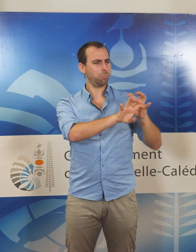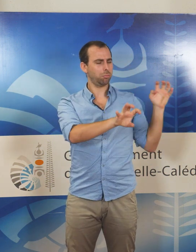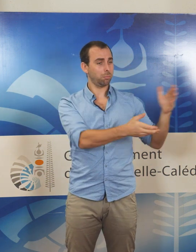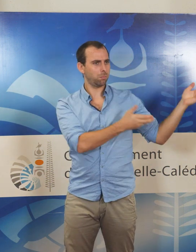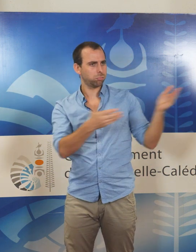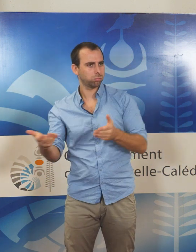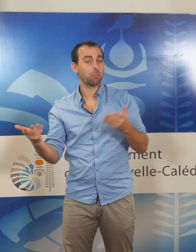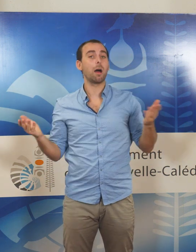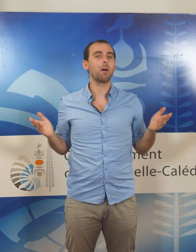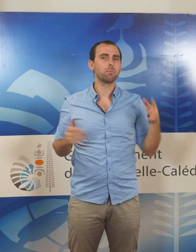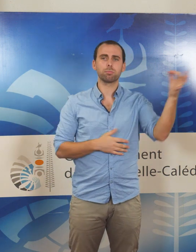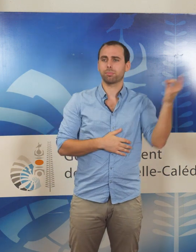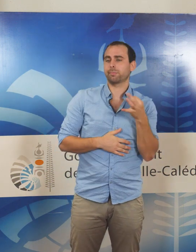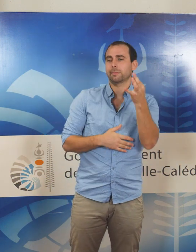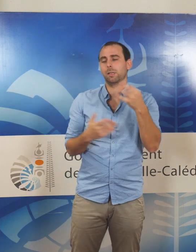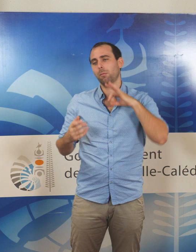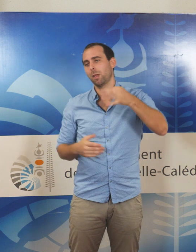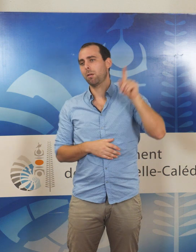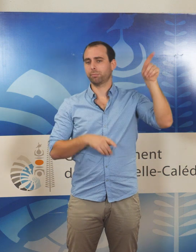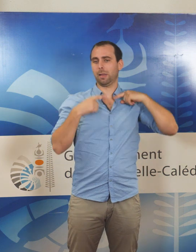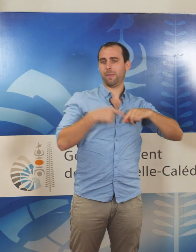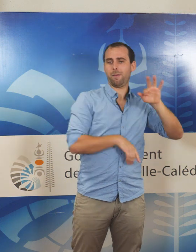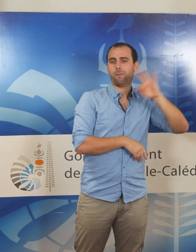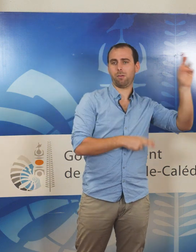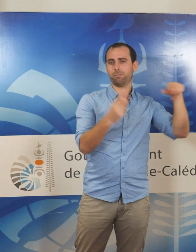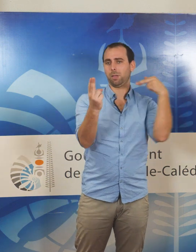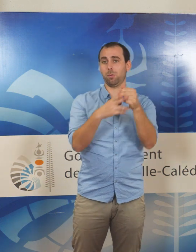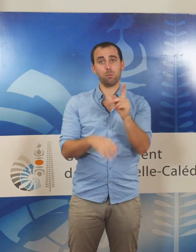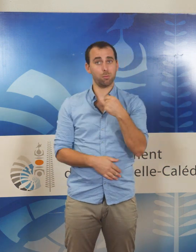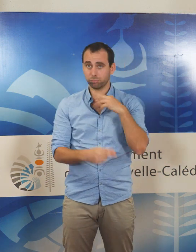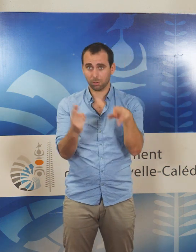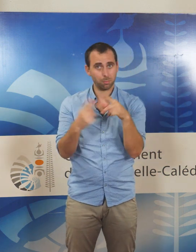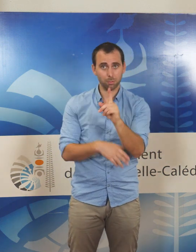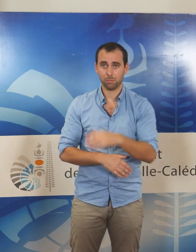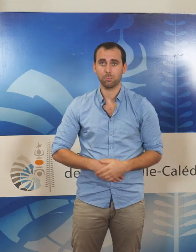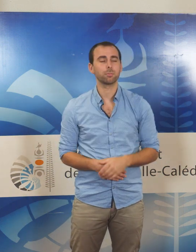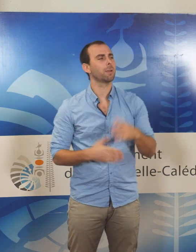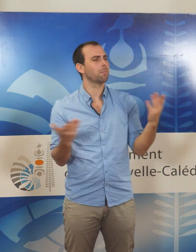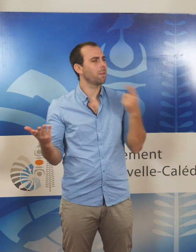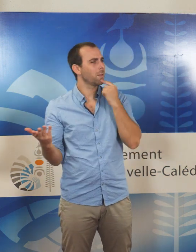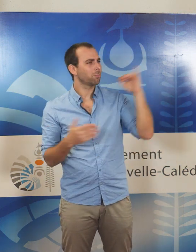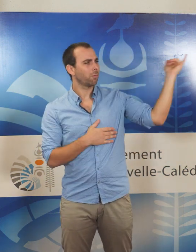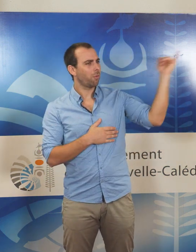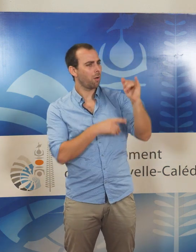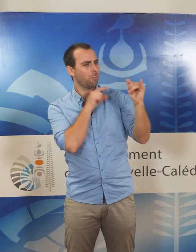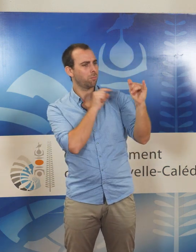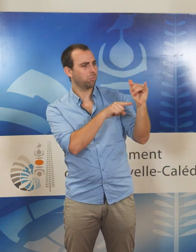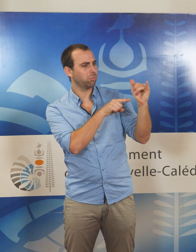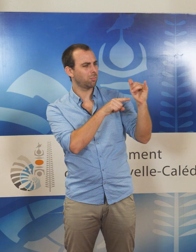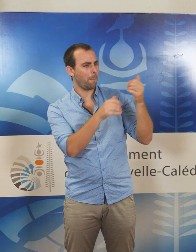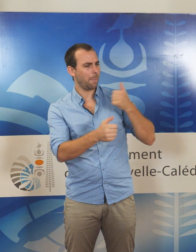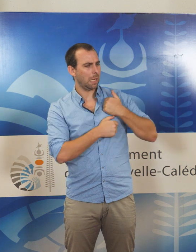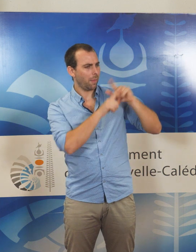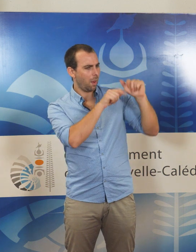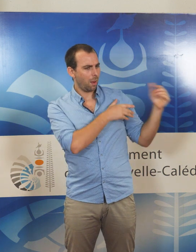c'est l'État qui peut répondre à cette question, mais dans le contexte actuel, non, je vais pas vous dire ça. Est-ce que ce vol, est-ce que c'était judicieux